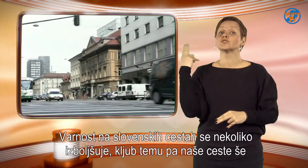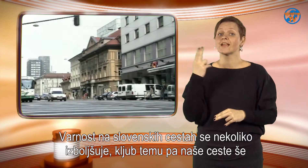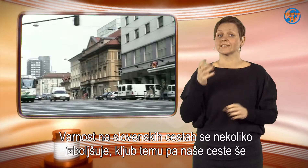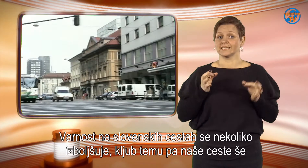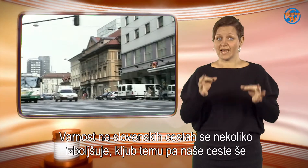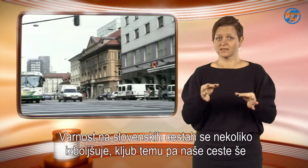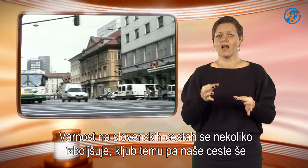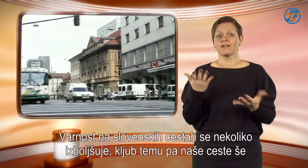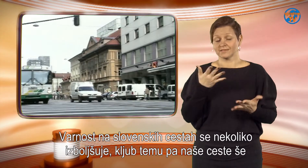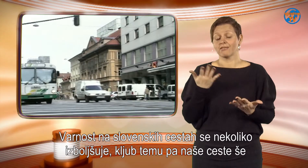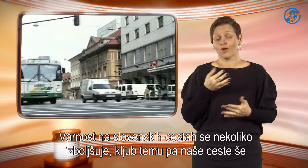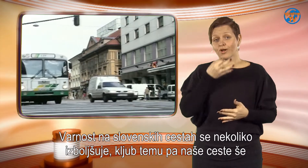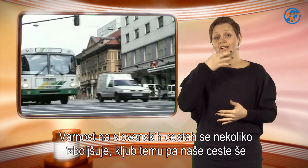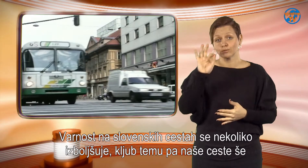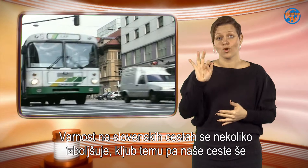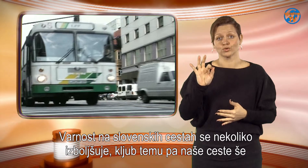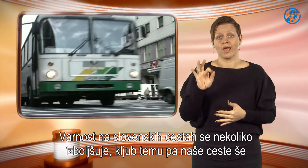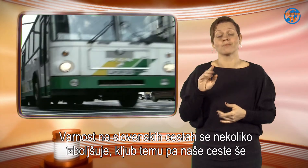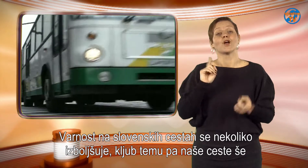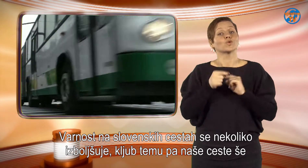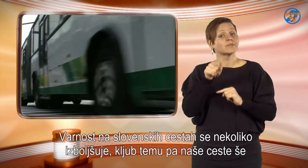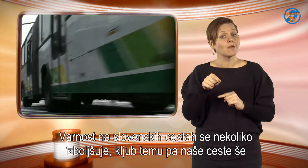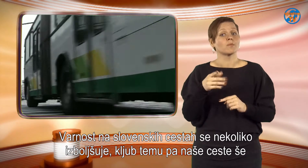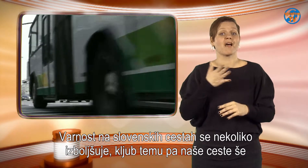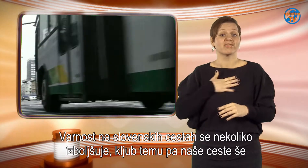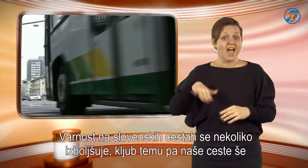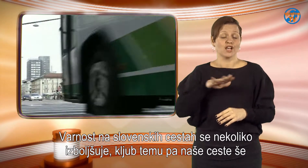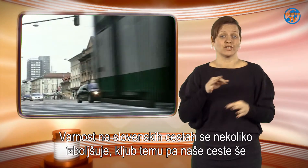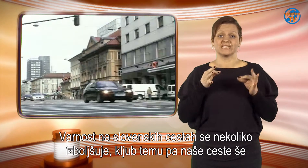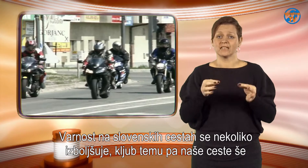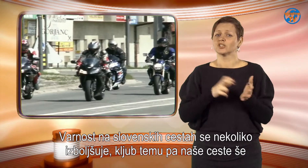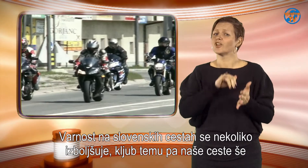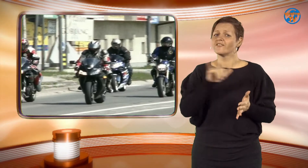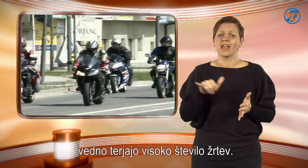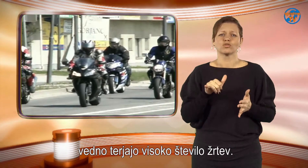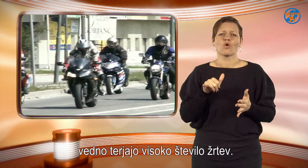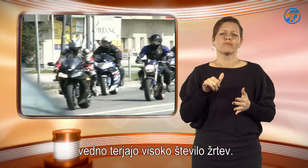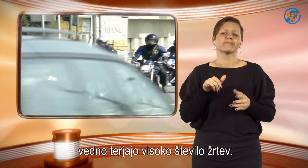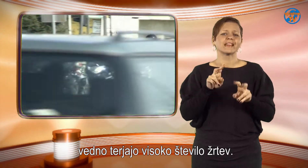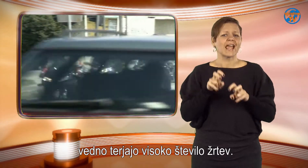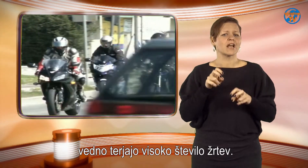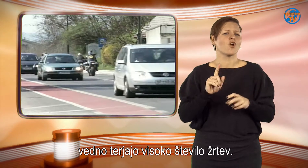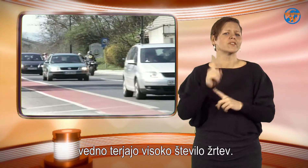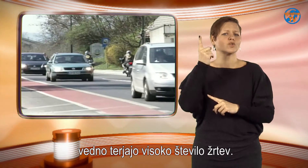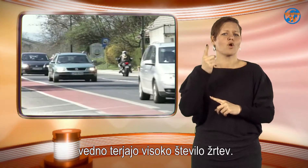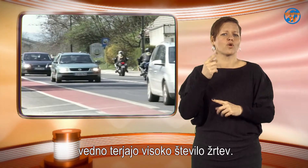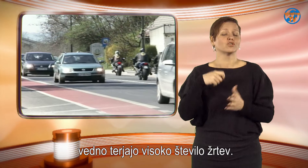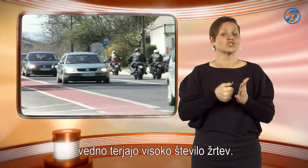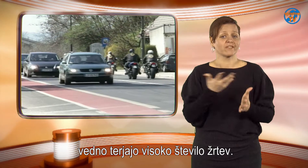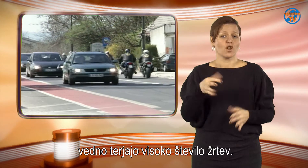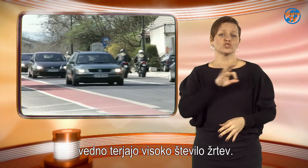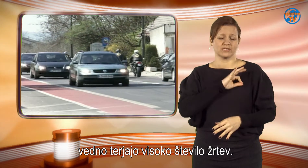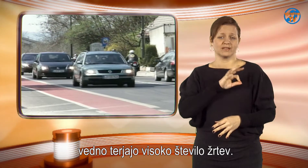Varnost na slovenskih cestah se nekoliko izboljšuje, kljub temu pa naše ceste še vedno terjajo visoko število